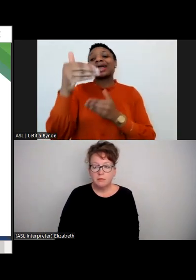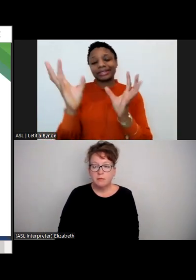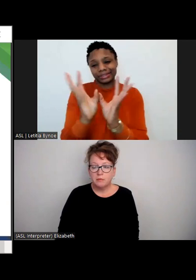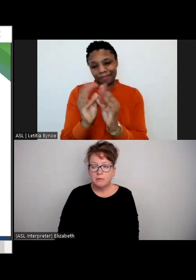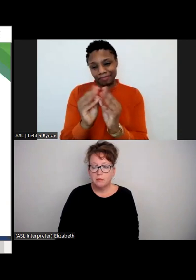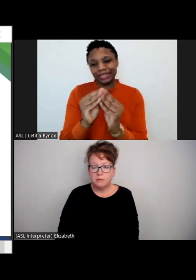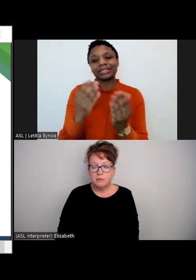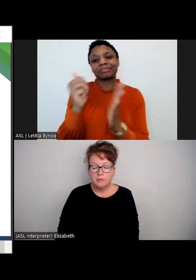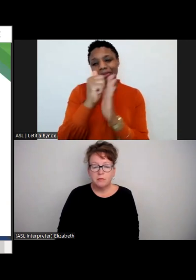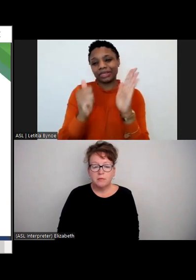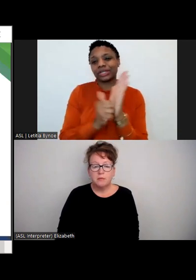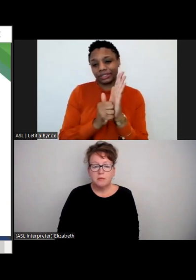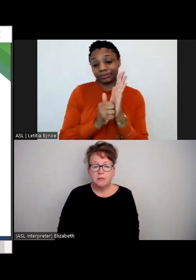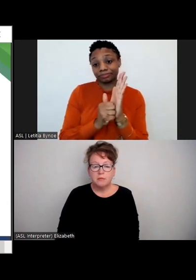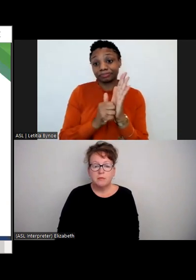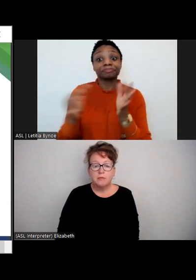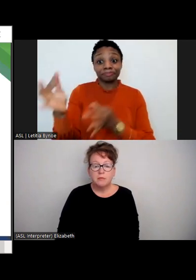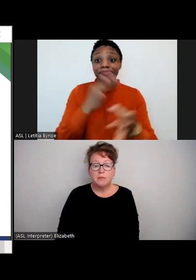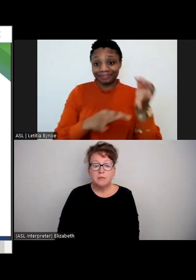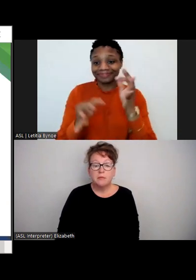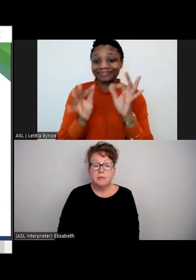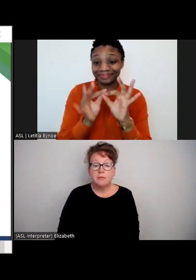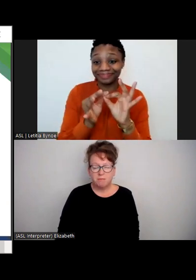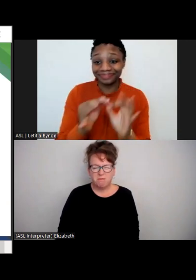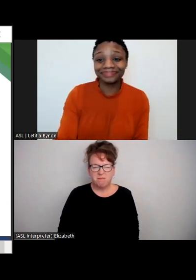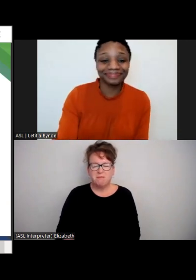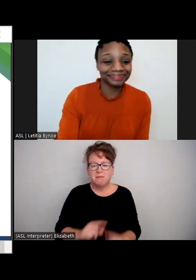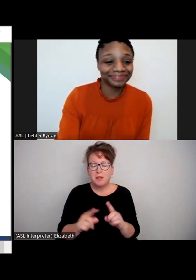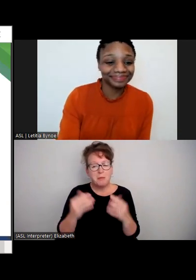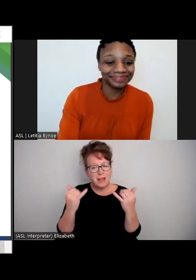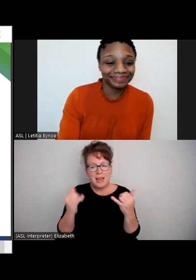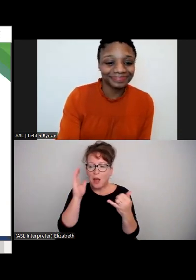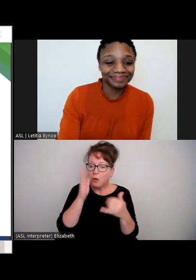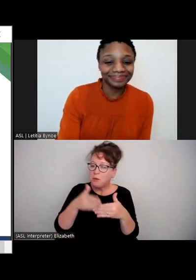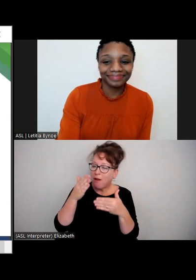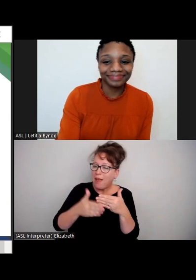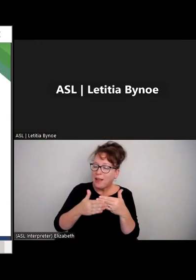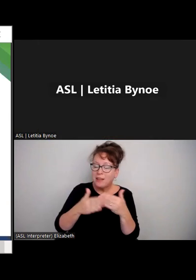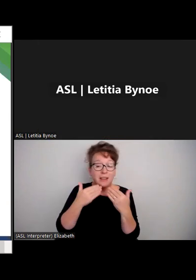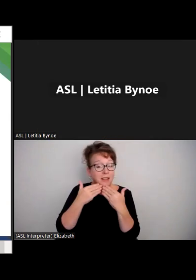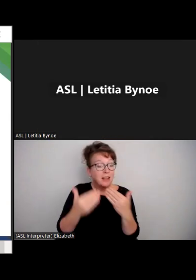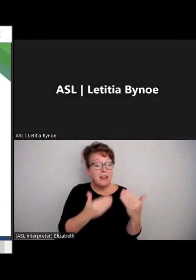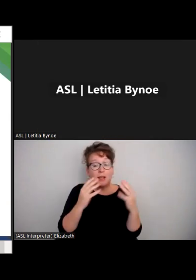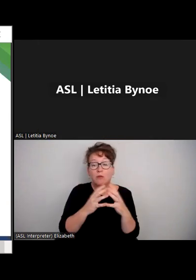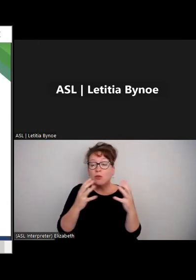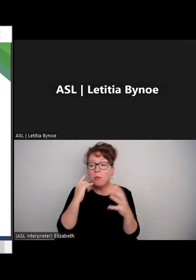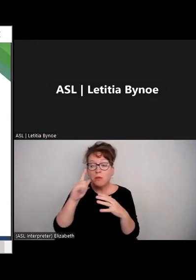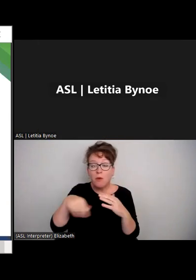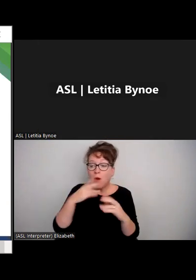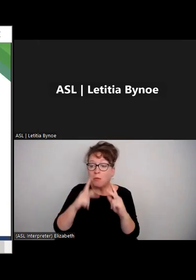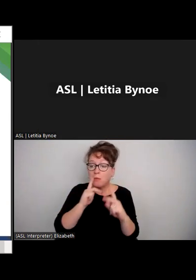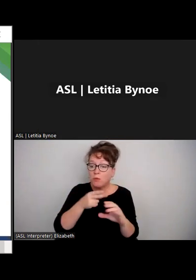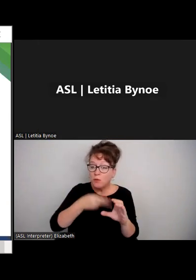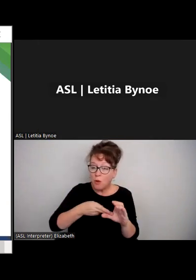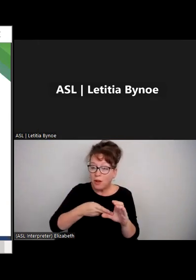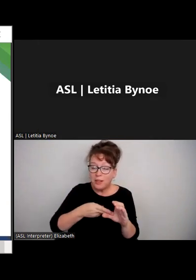baos Así que eso Tal vez un punto de la agenda para la próxima reunión Así que muchas gracias a